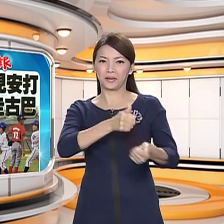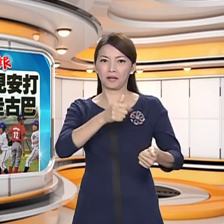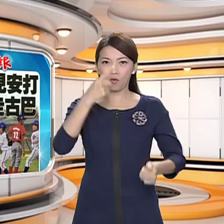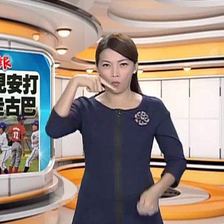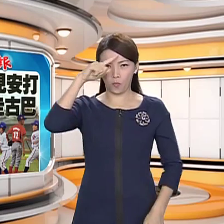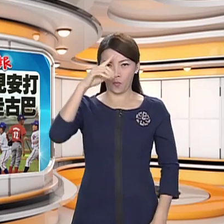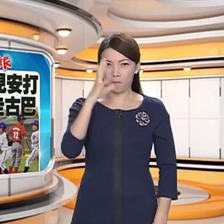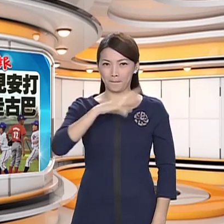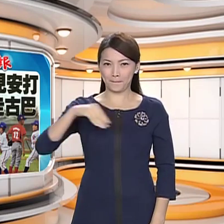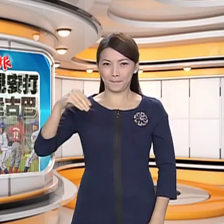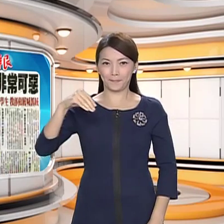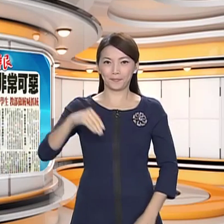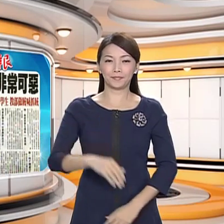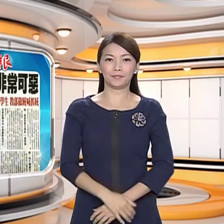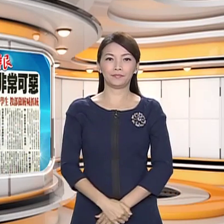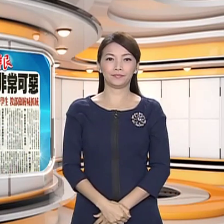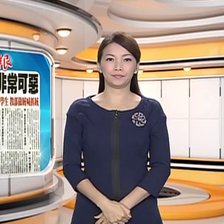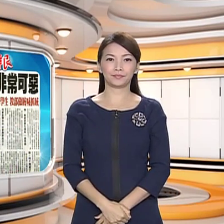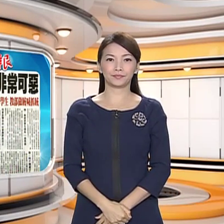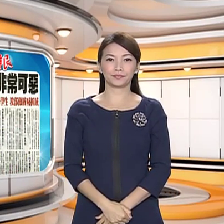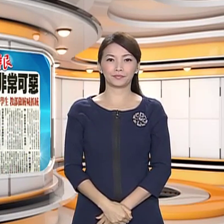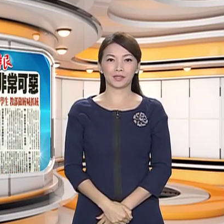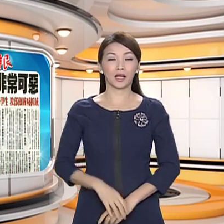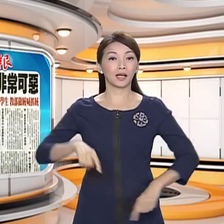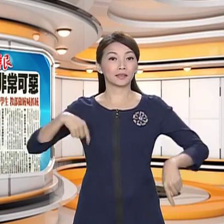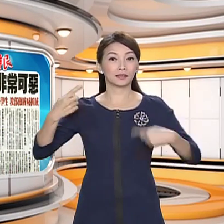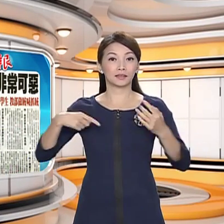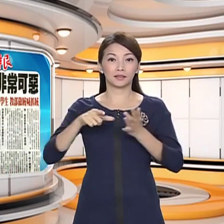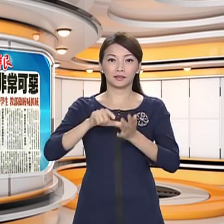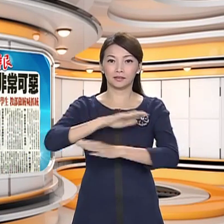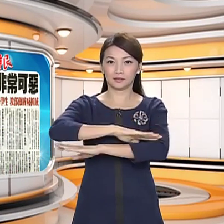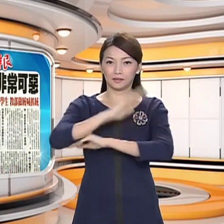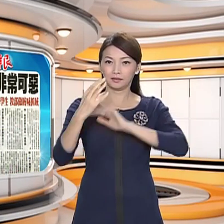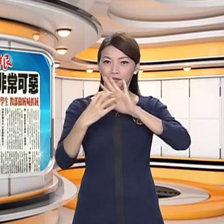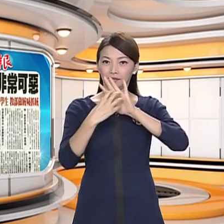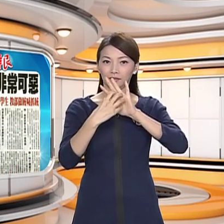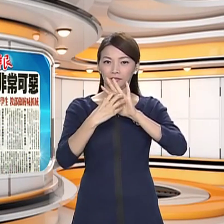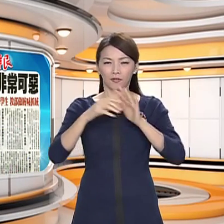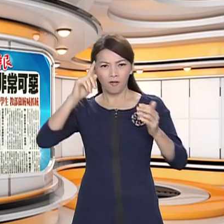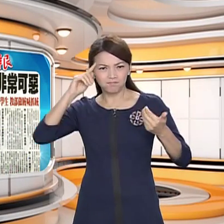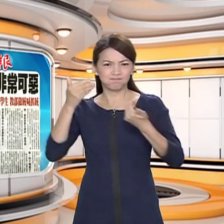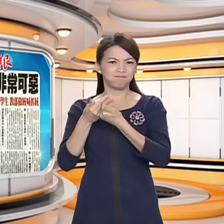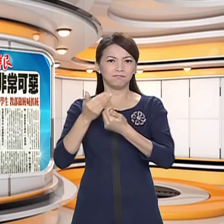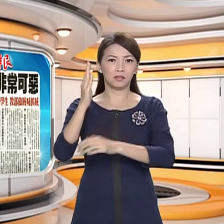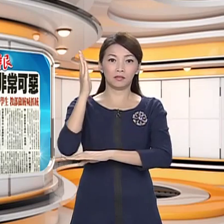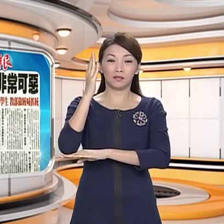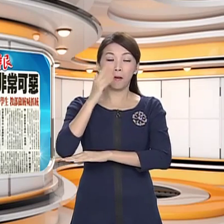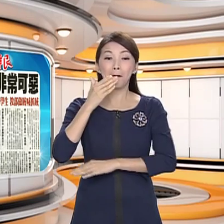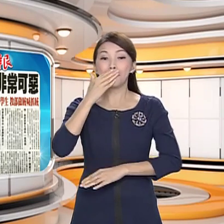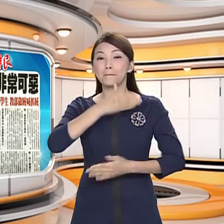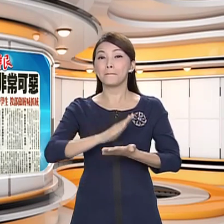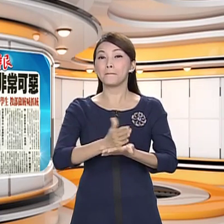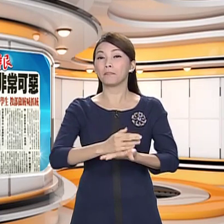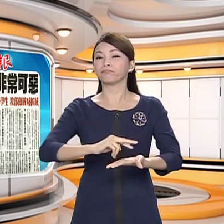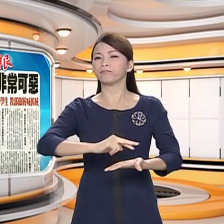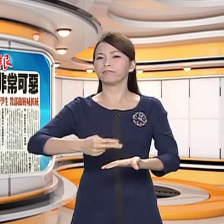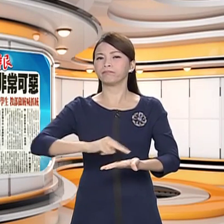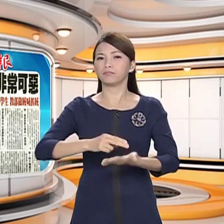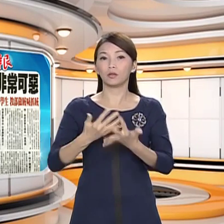而自由时报则是报道，日前反黑箱课纲学生闯入了教育部抗